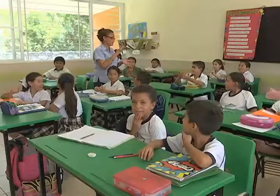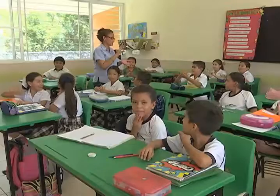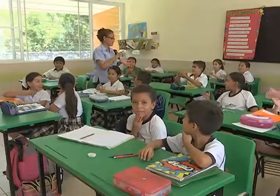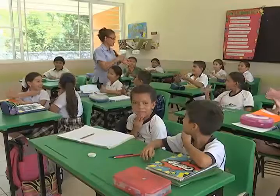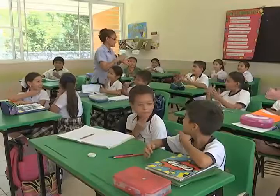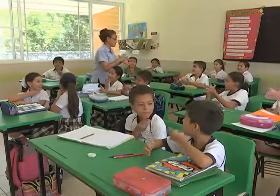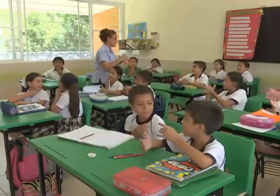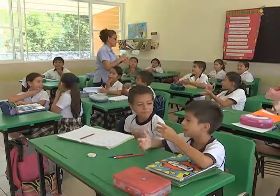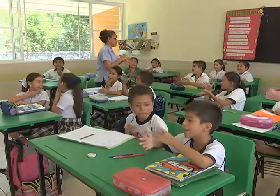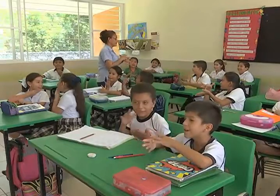social.